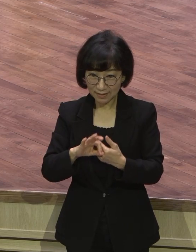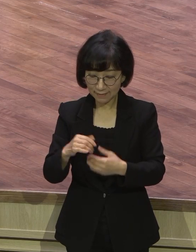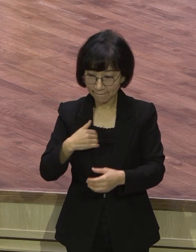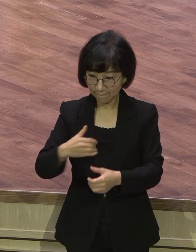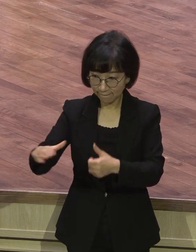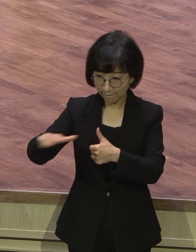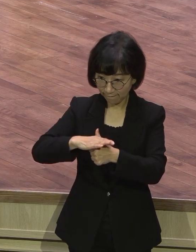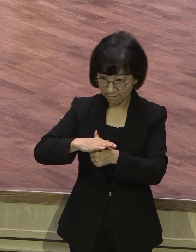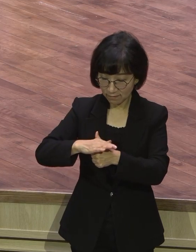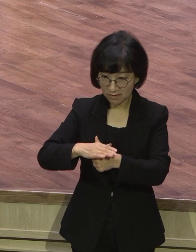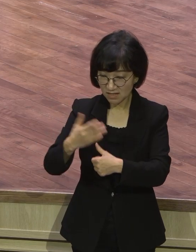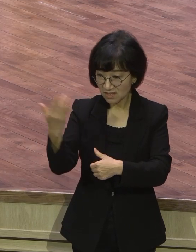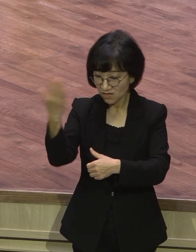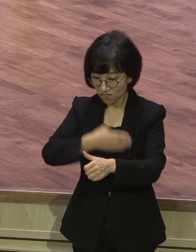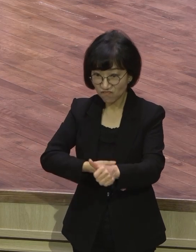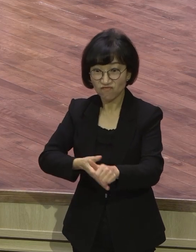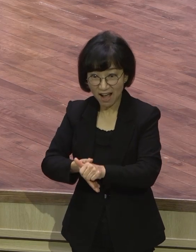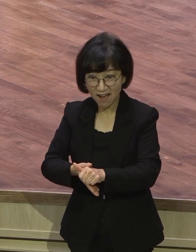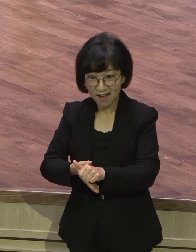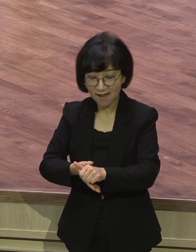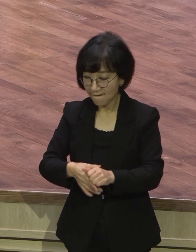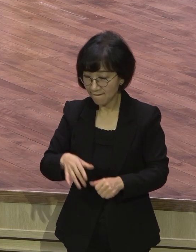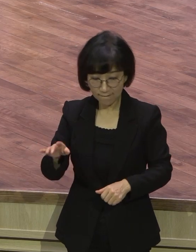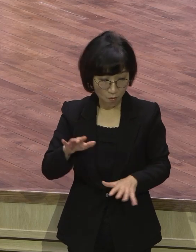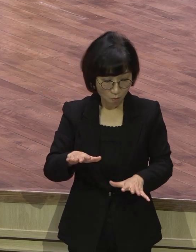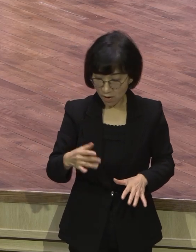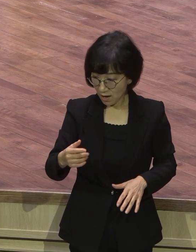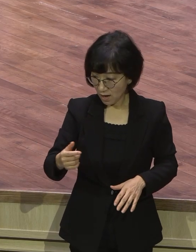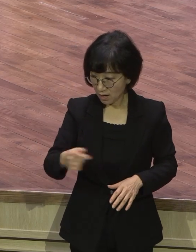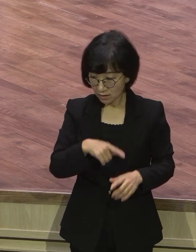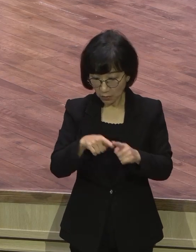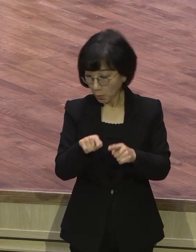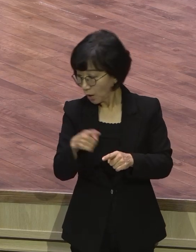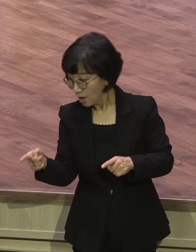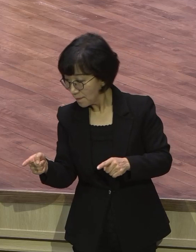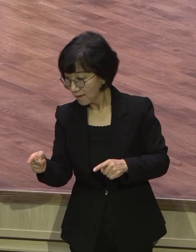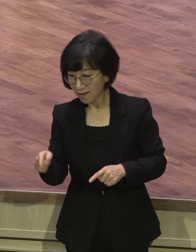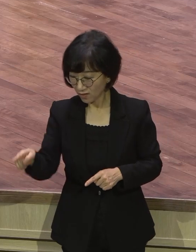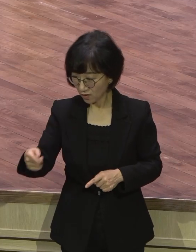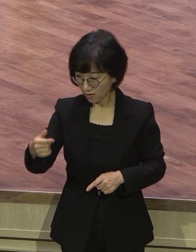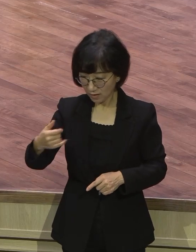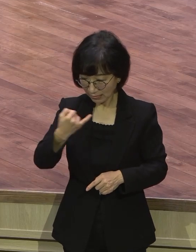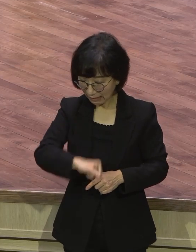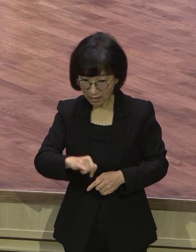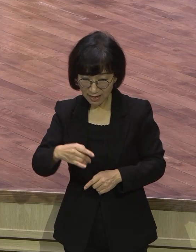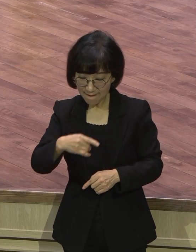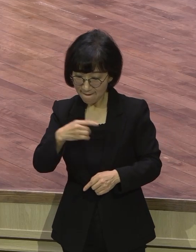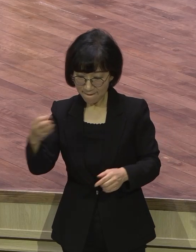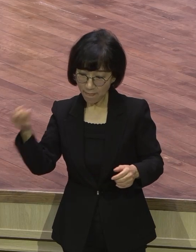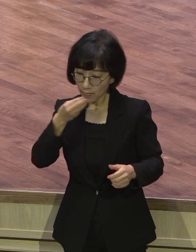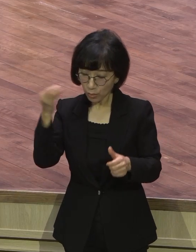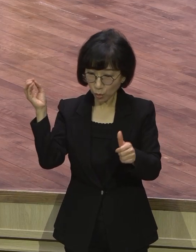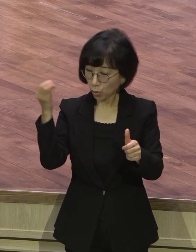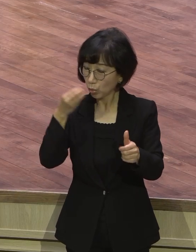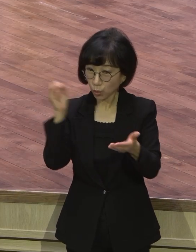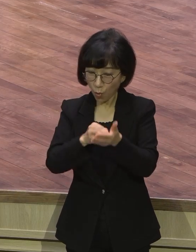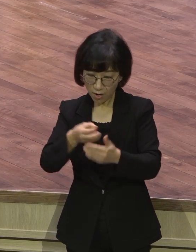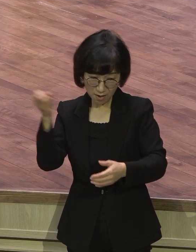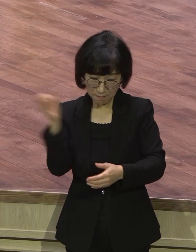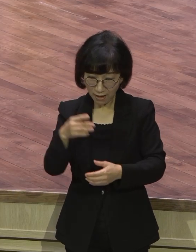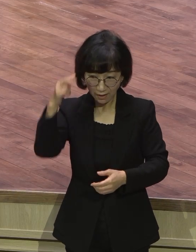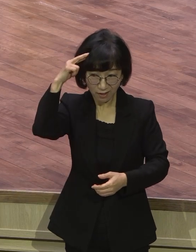있는 곳 있는 데 돈 다 받고 그럼 거기에 대해서 치료 다 받고 그 이웃에 살면서 서로 바라보니 편하겠어요? 아무 대가